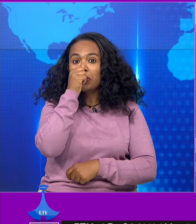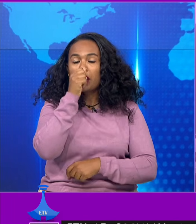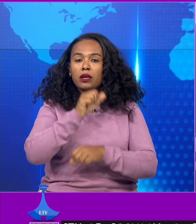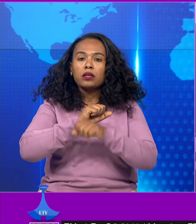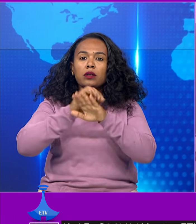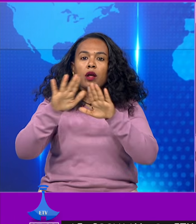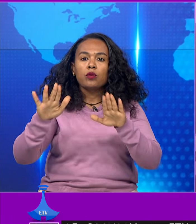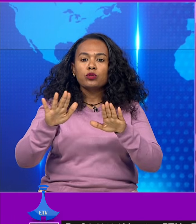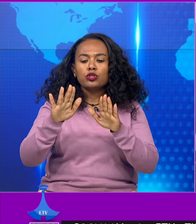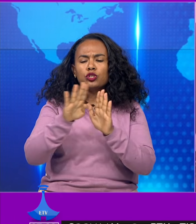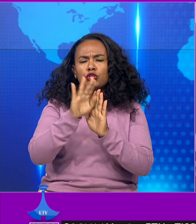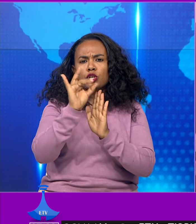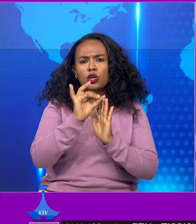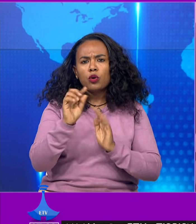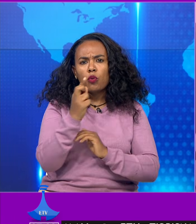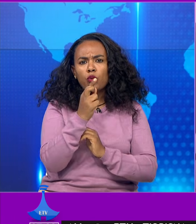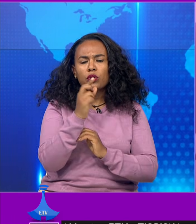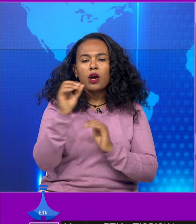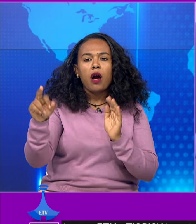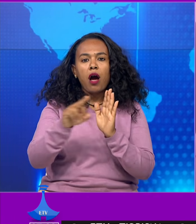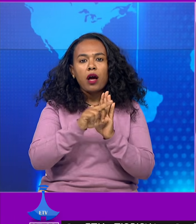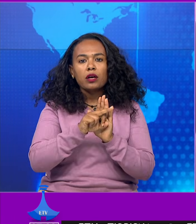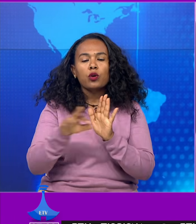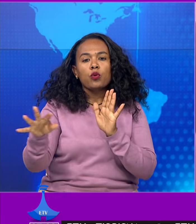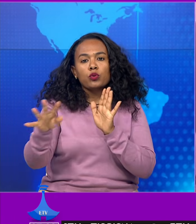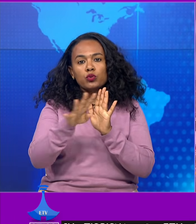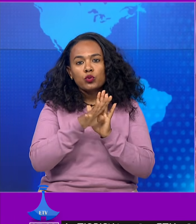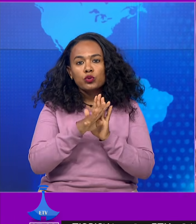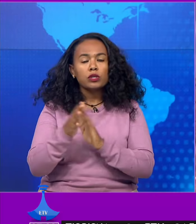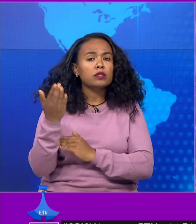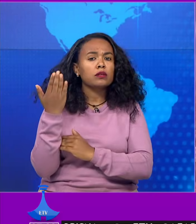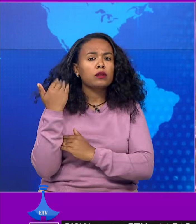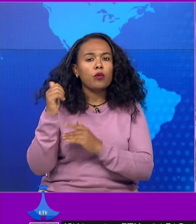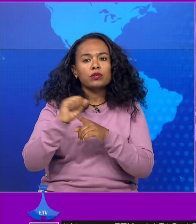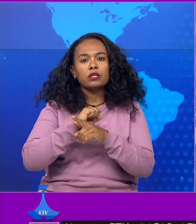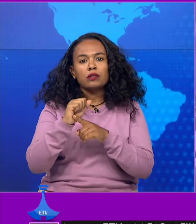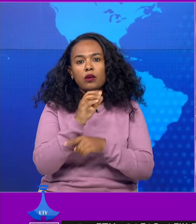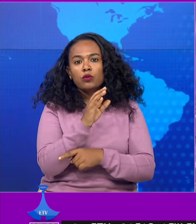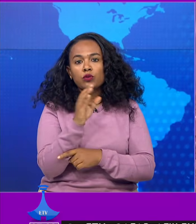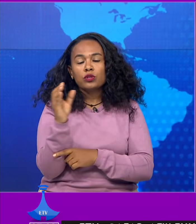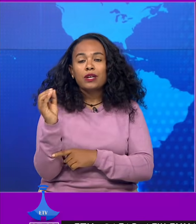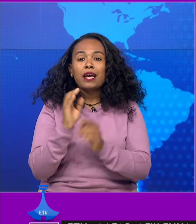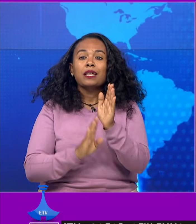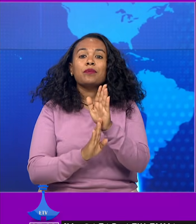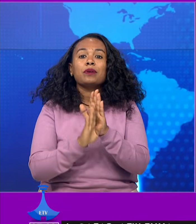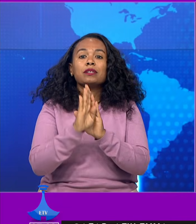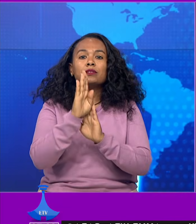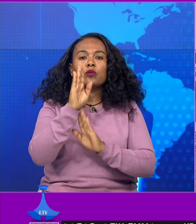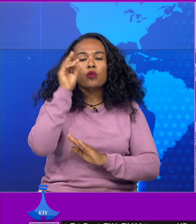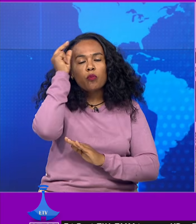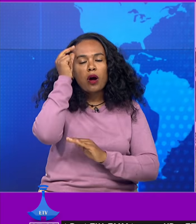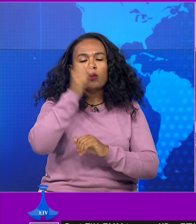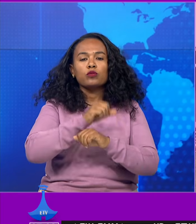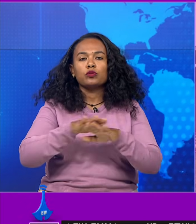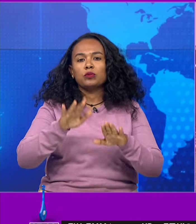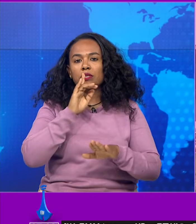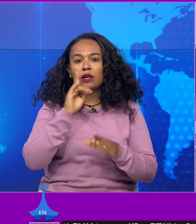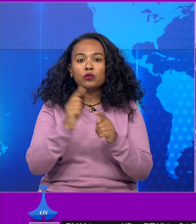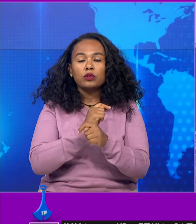የተራሮች፣ የሸለቆዎች፣ የሐይቆች፣ የወንዞች፣ የጥንታዊ ስልጣኔዎችና የበለጸጉ ባህሎች ምድር ናት። ወደ